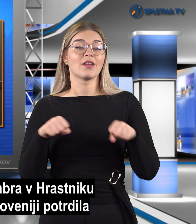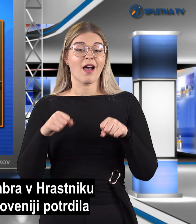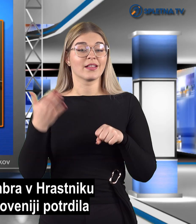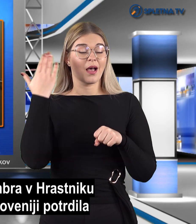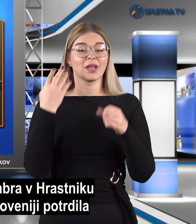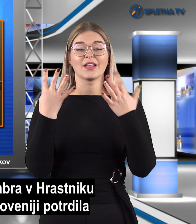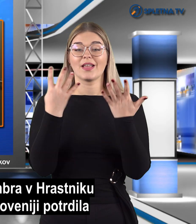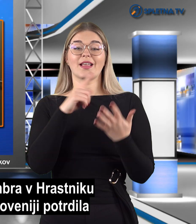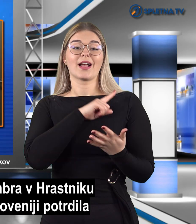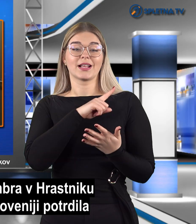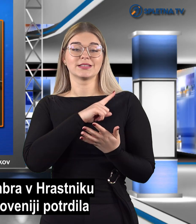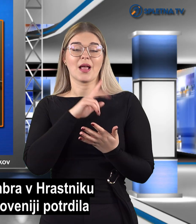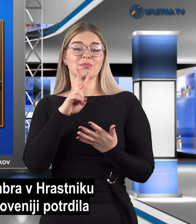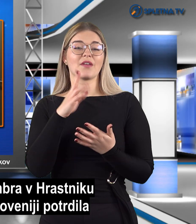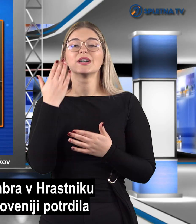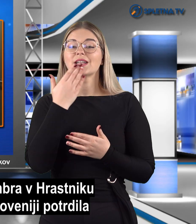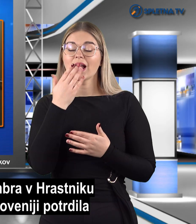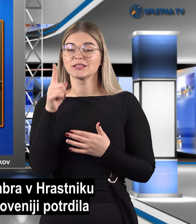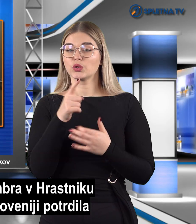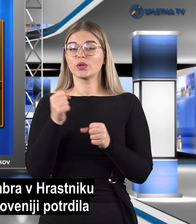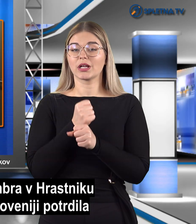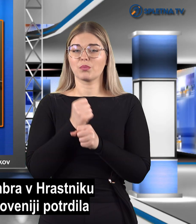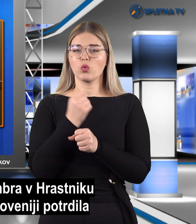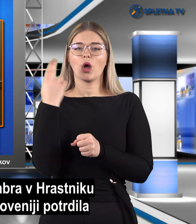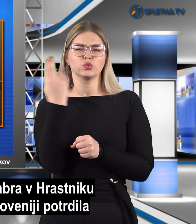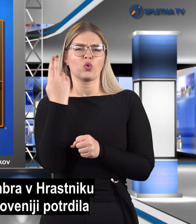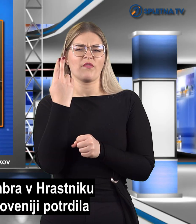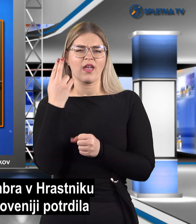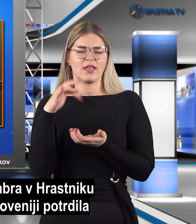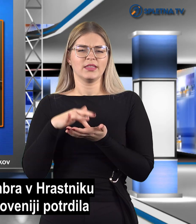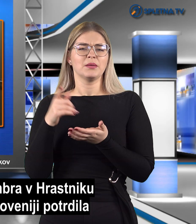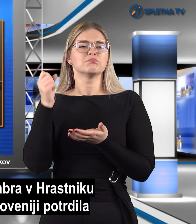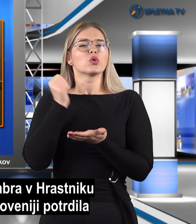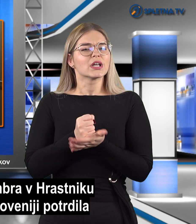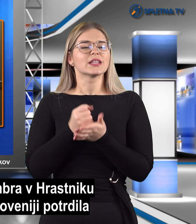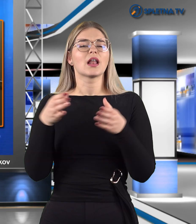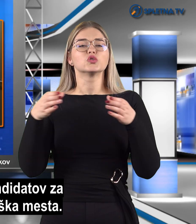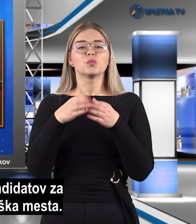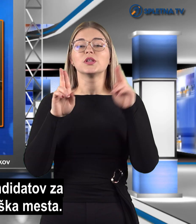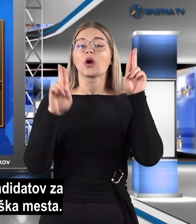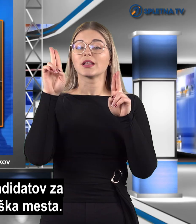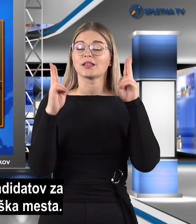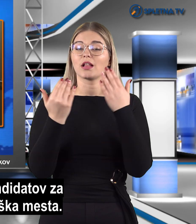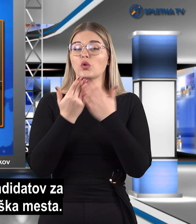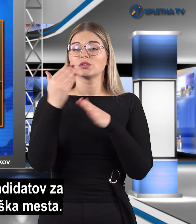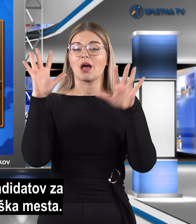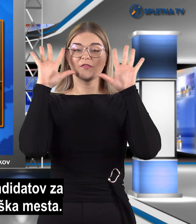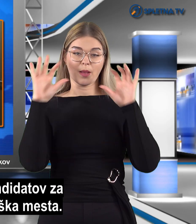Vlada je 9. decembra v Hrastniku in Trbovljah v Sloveniji potrdila skupino kandidatov za veleposlaniška mesta.